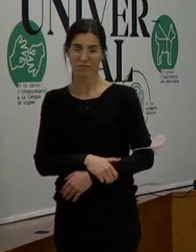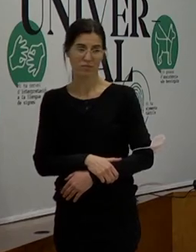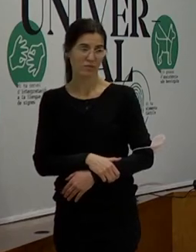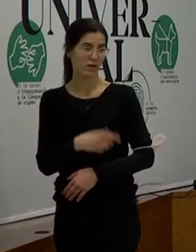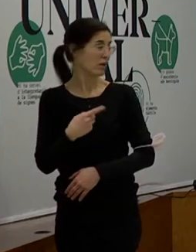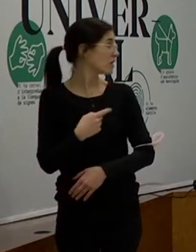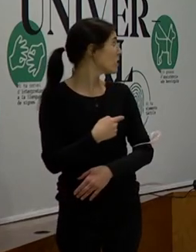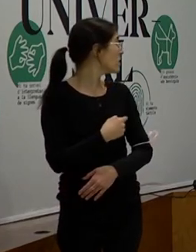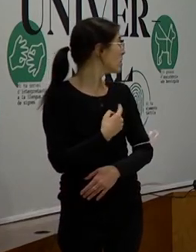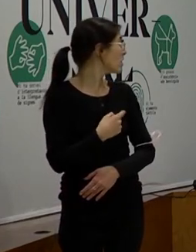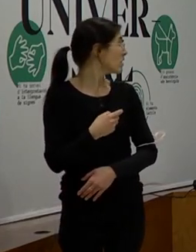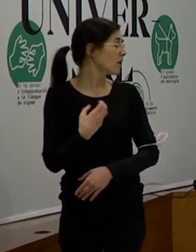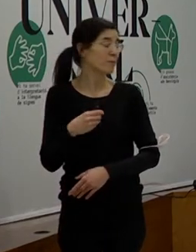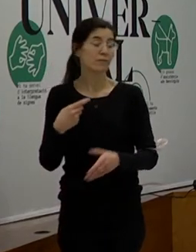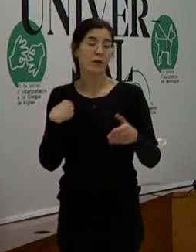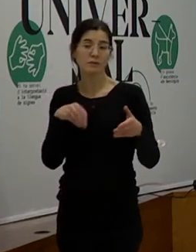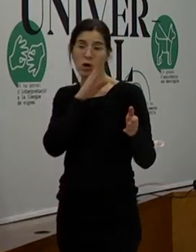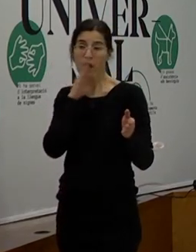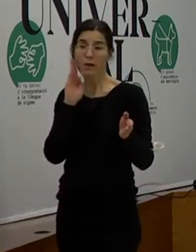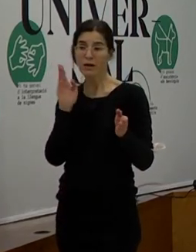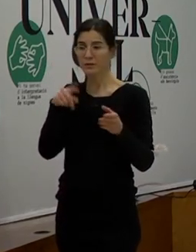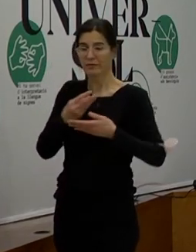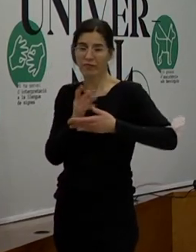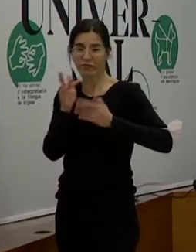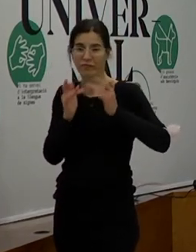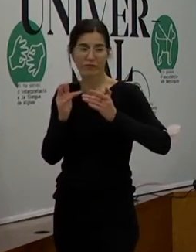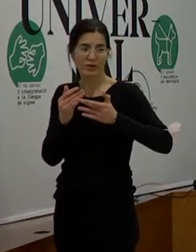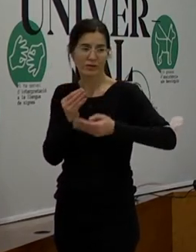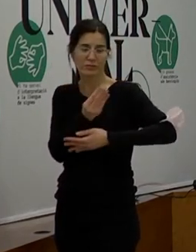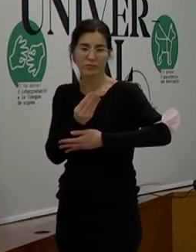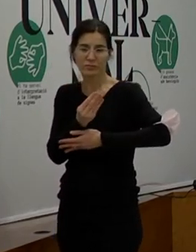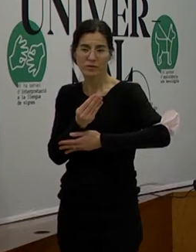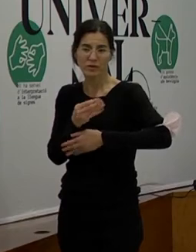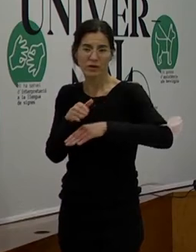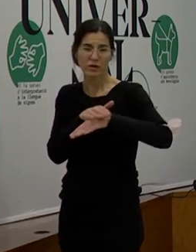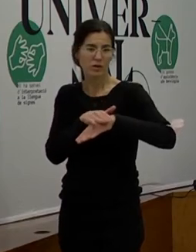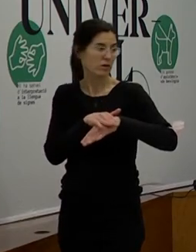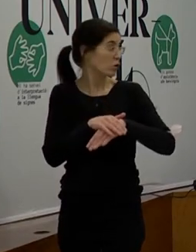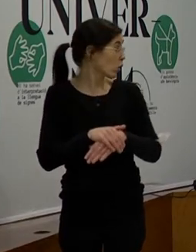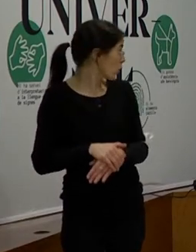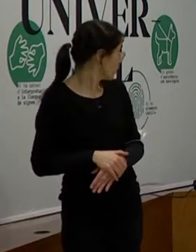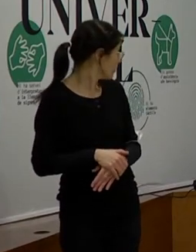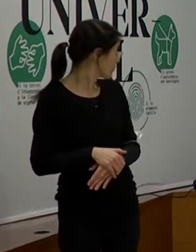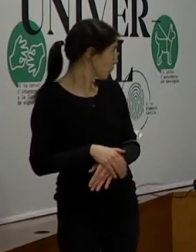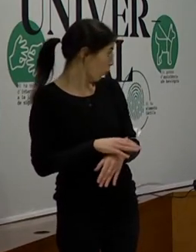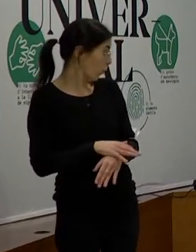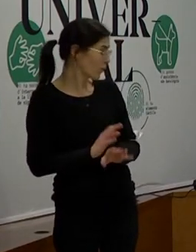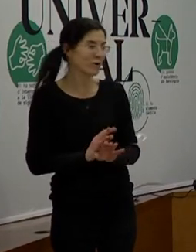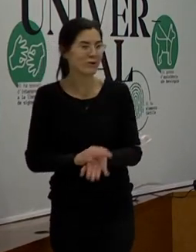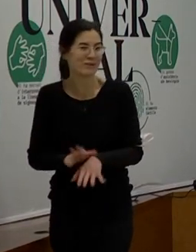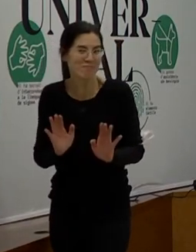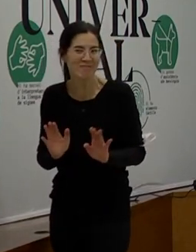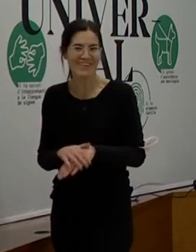mare, hi havia una mare, una senyora, cuidant un bebè. Perdona, igual parlo massa de pressa per l'intèrprete. No,